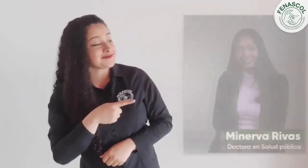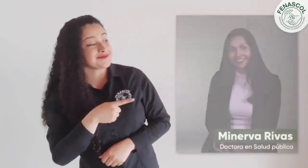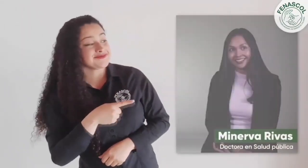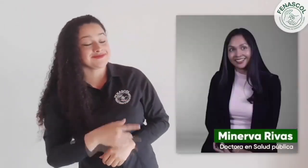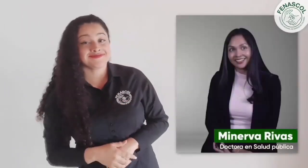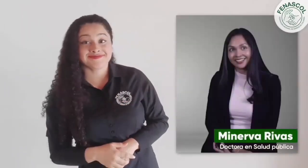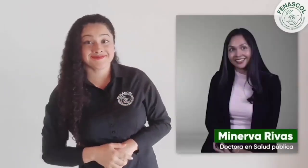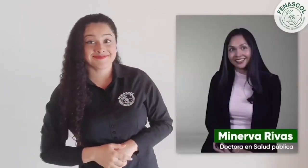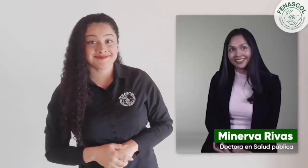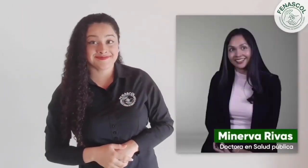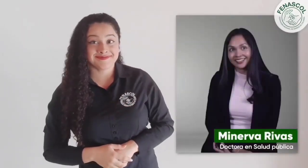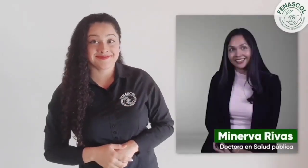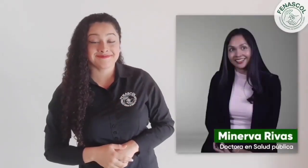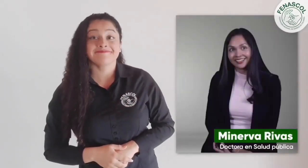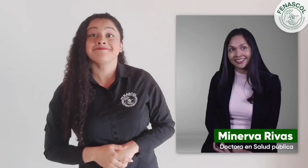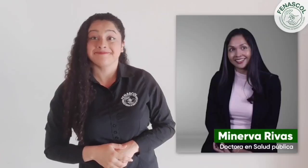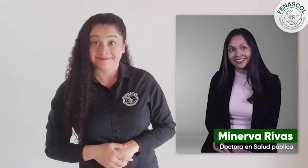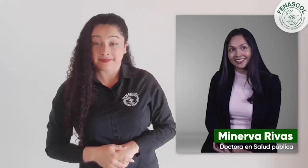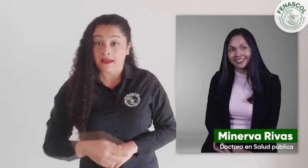Mírenla aquí.